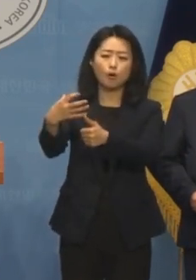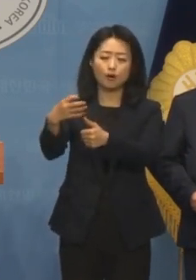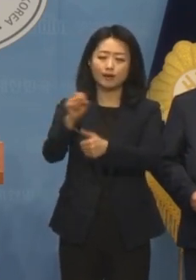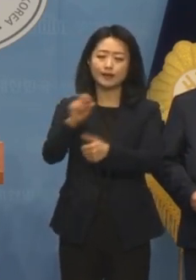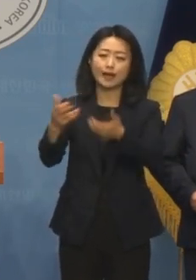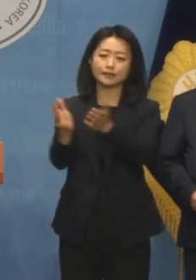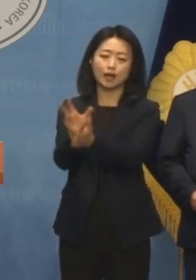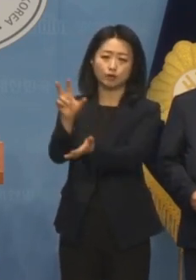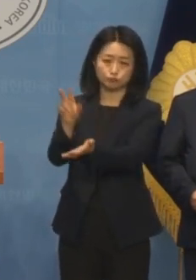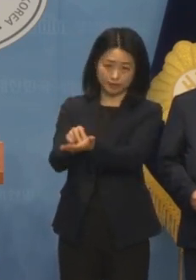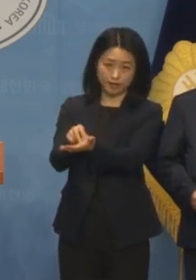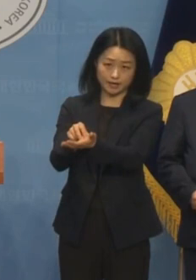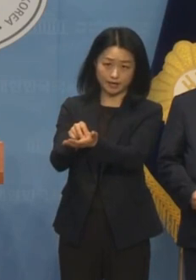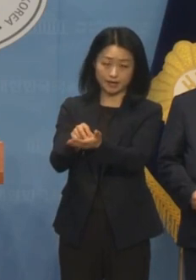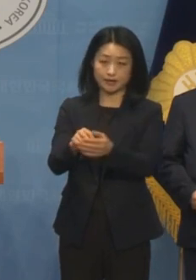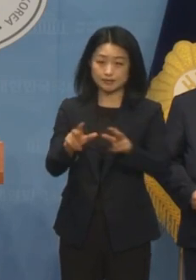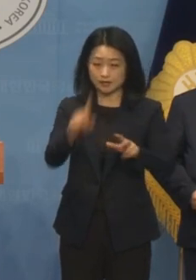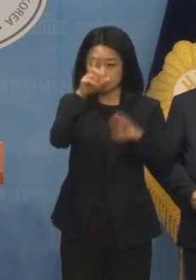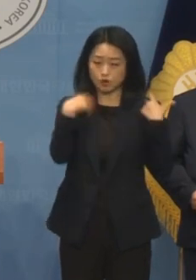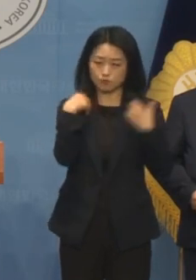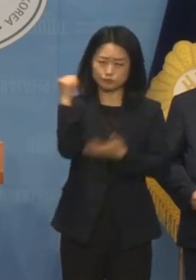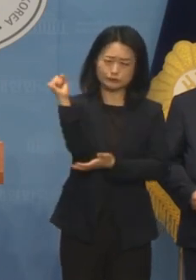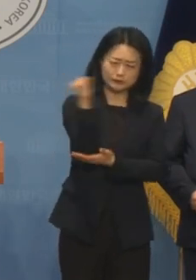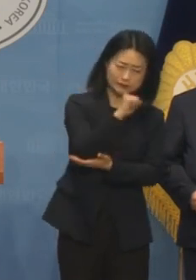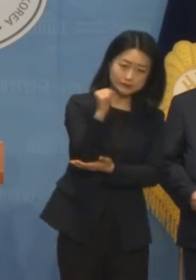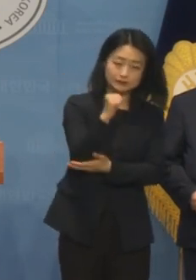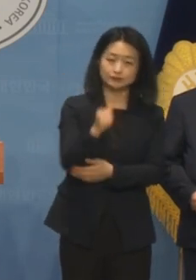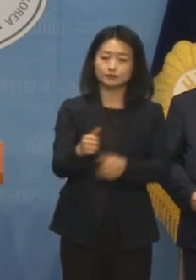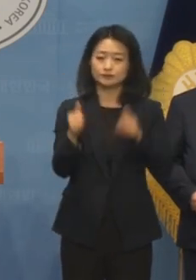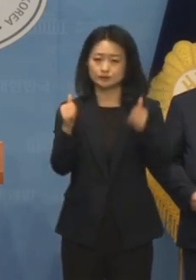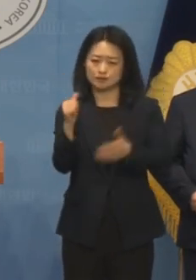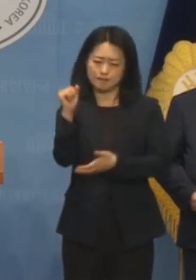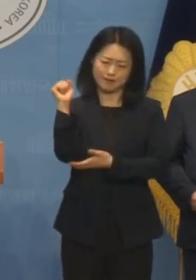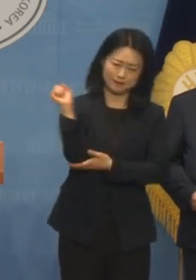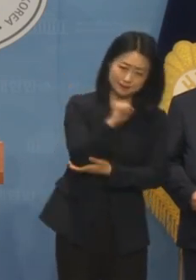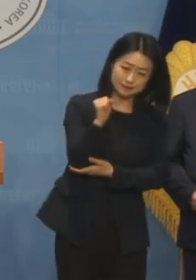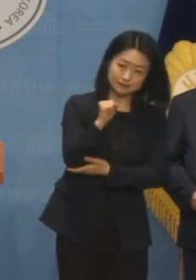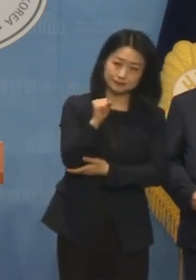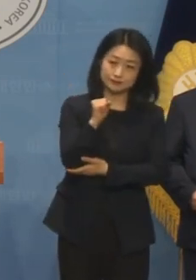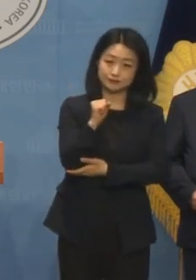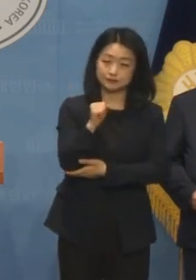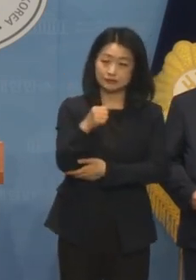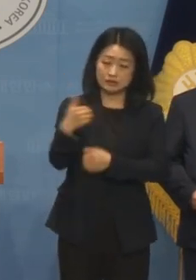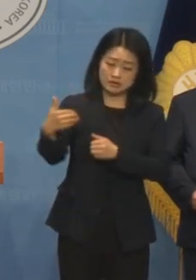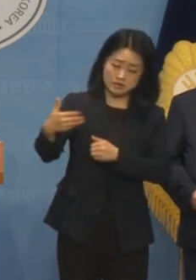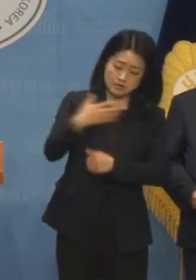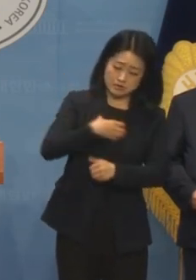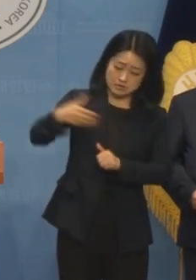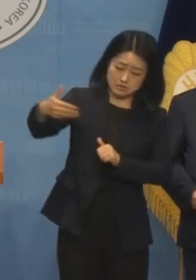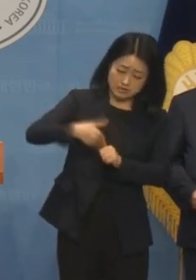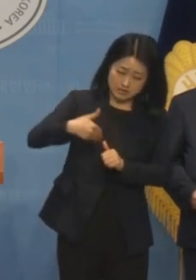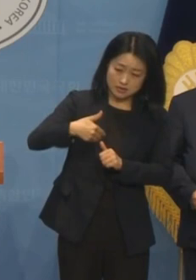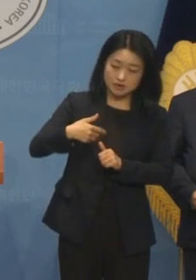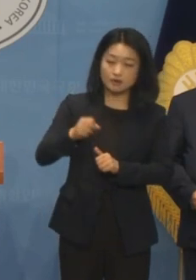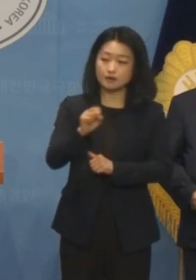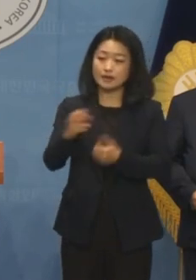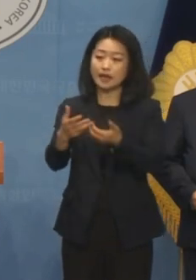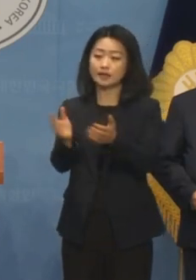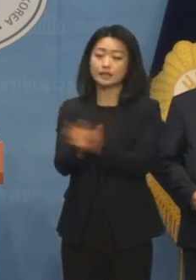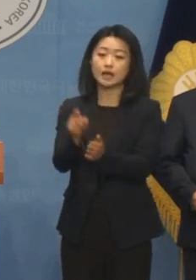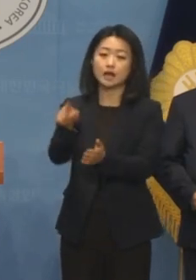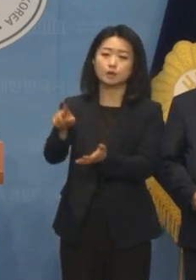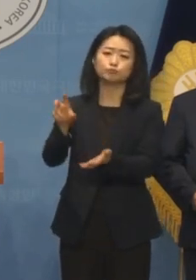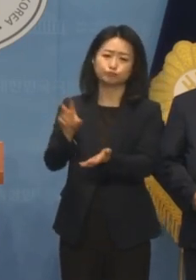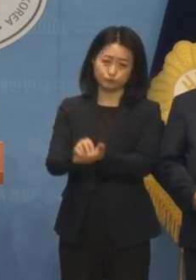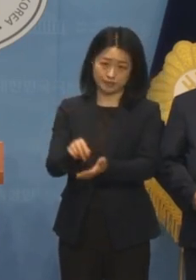이용하여 정부를 흔들고 사법체계를 좌지우지하려는 것이 무엇이 이외에 무엇이